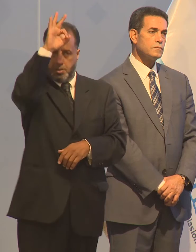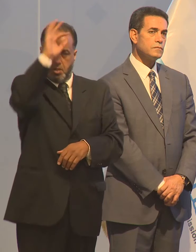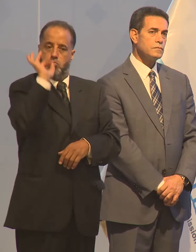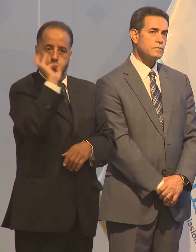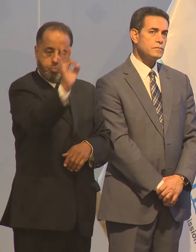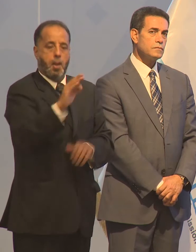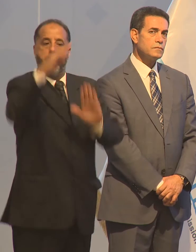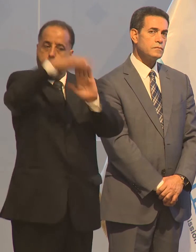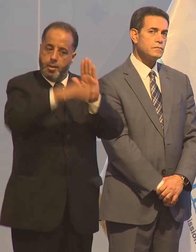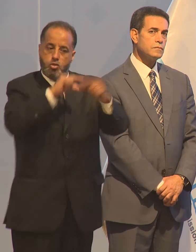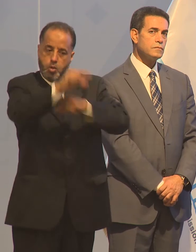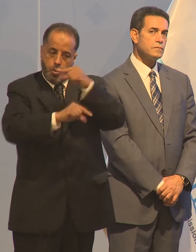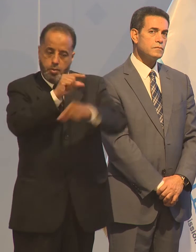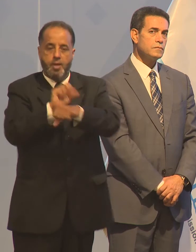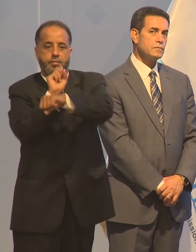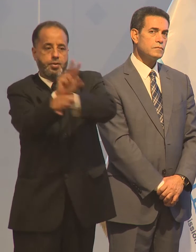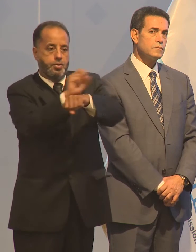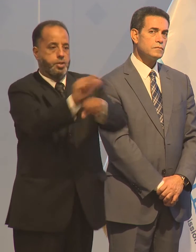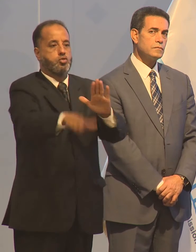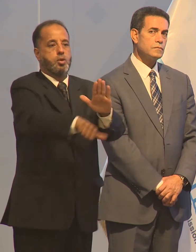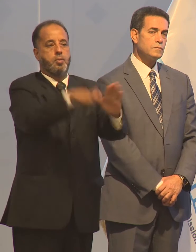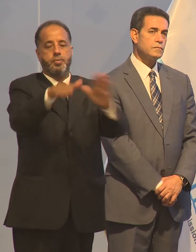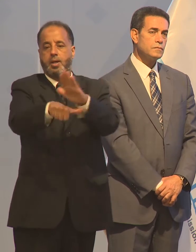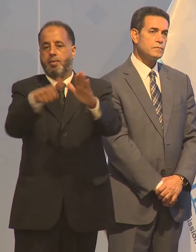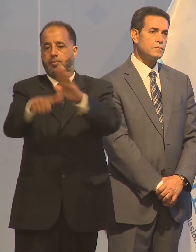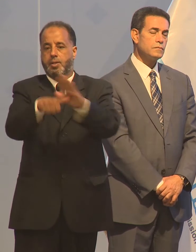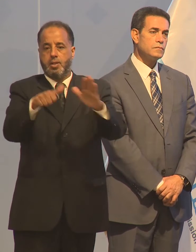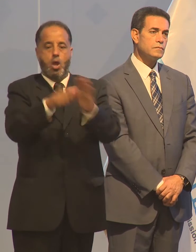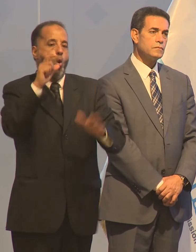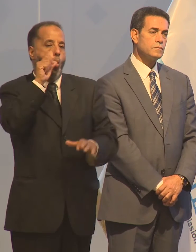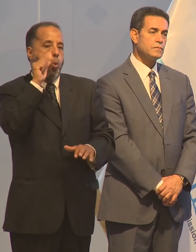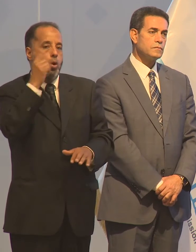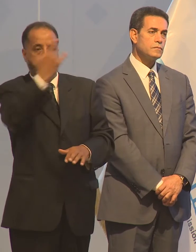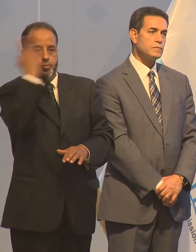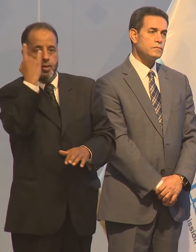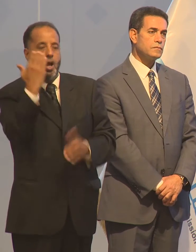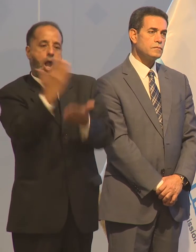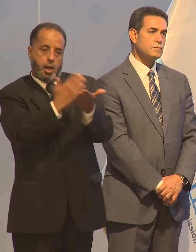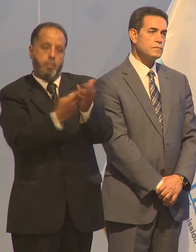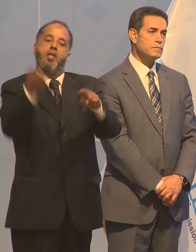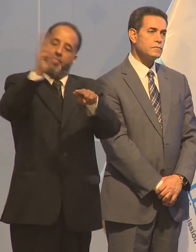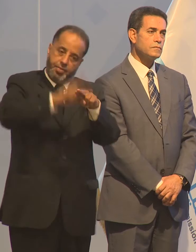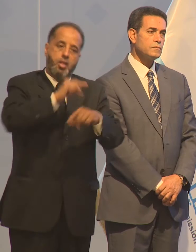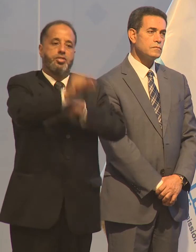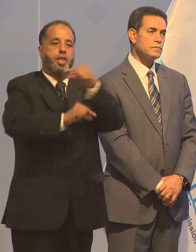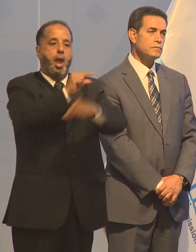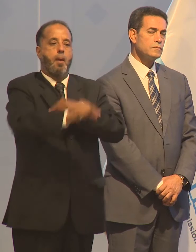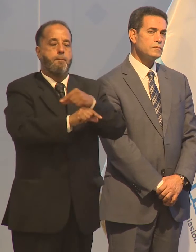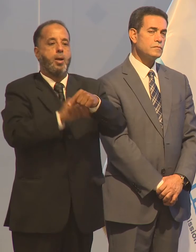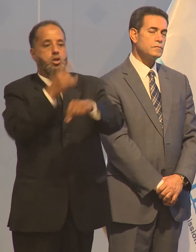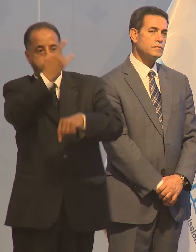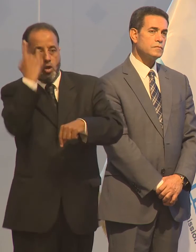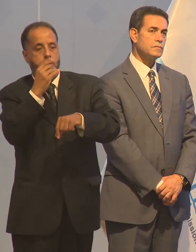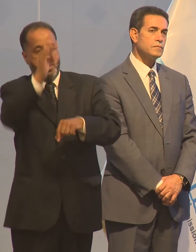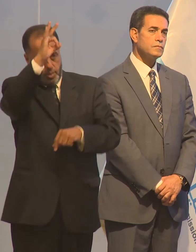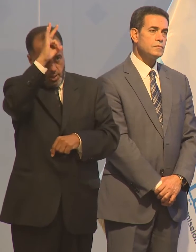أيضا في برامج تدريبية للمستجدين، لأن جزء من العناصر الأمنية خاضوا في السابق تأمين لعملية انتخابية، لكن هناك